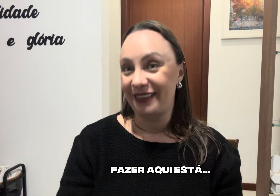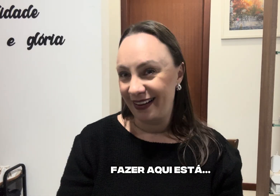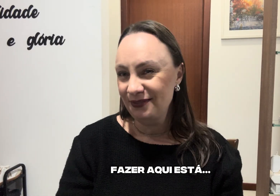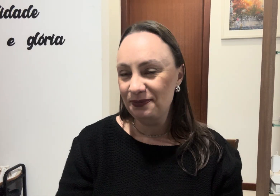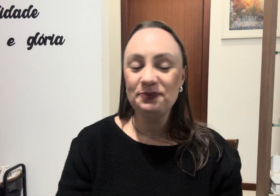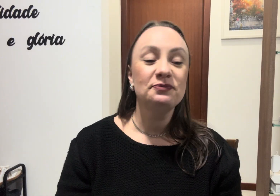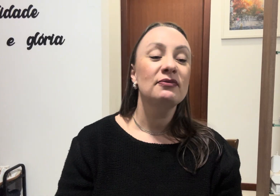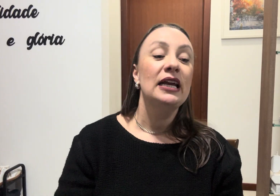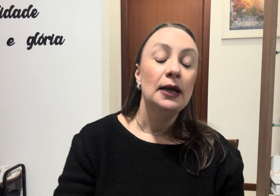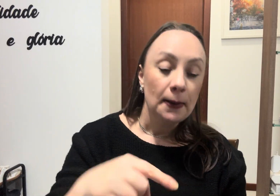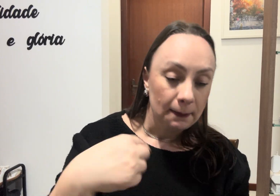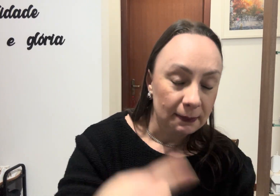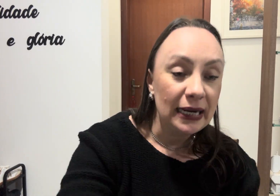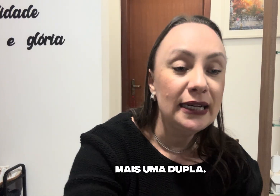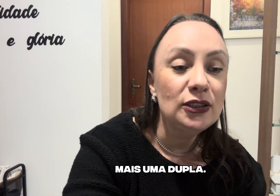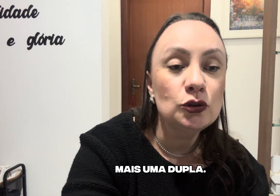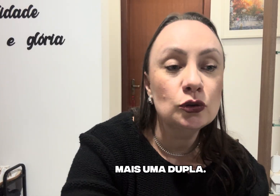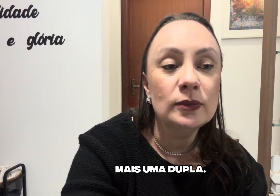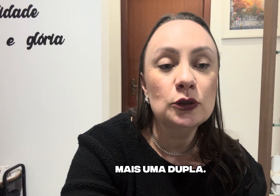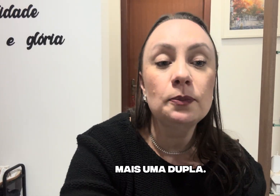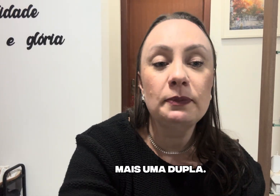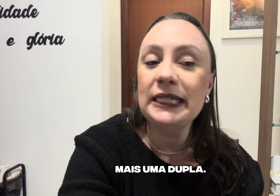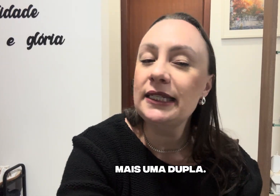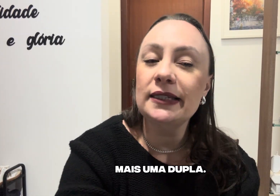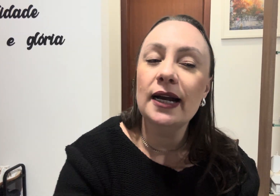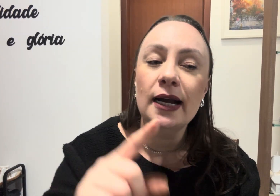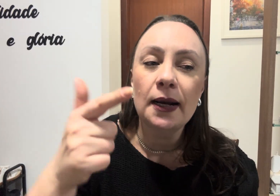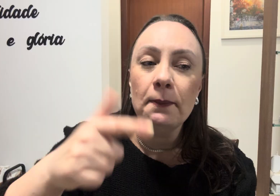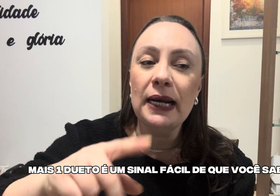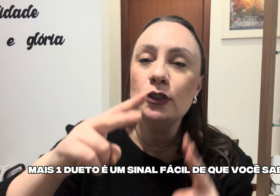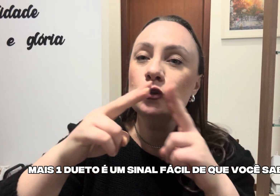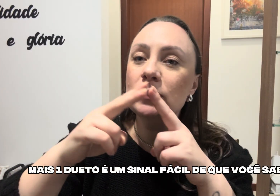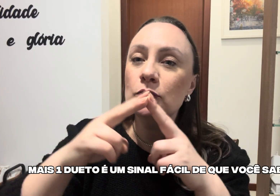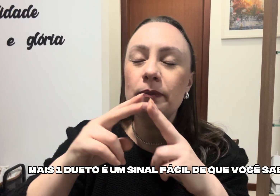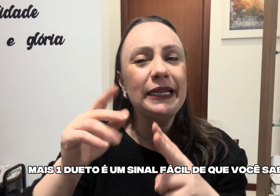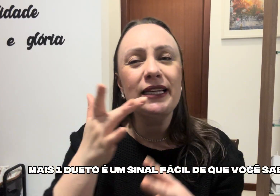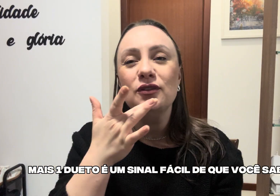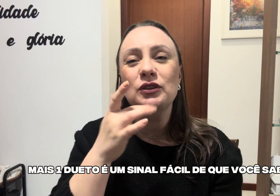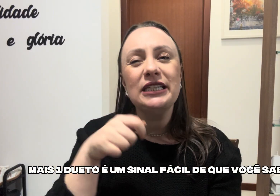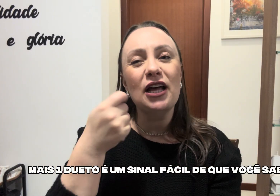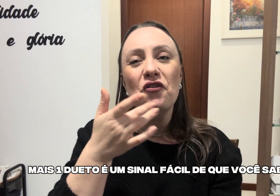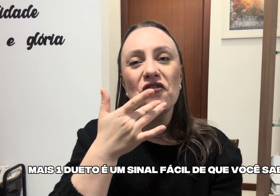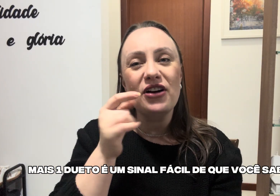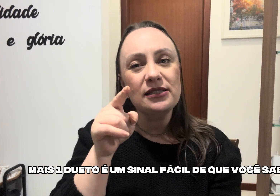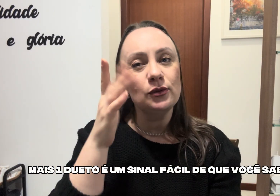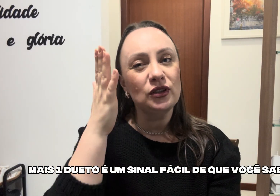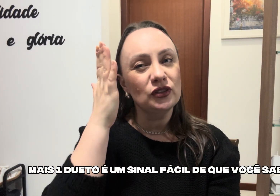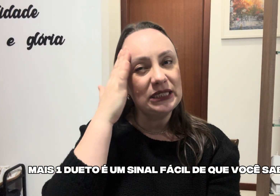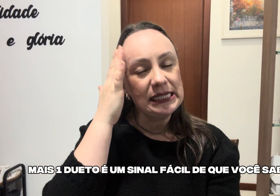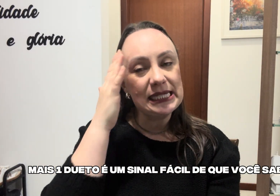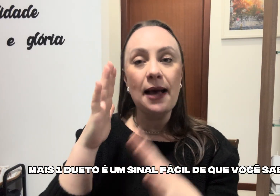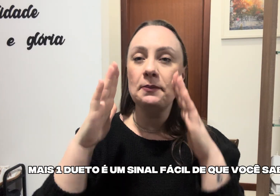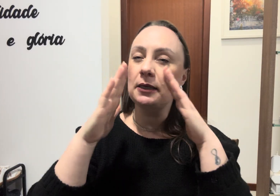tá? Mais uma duplinha, um sinal fácil que você sabe.